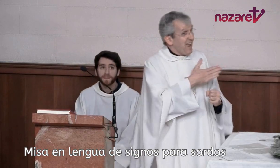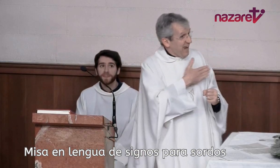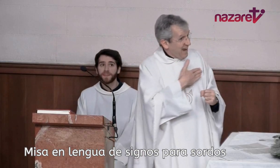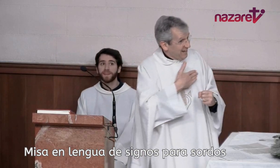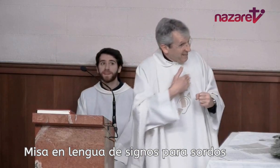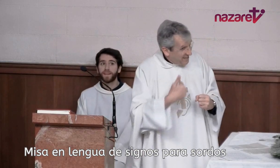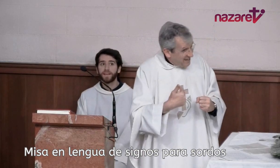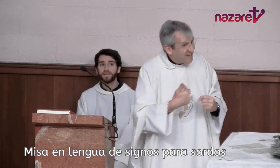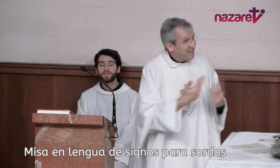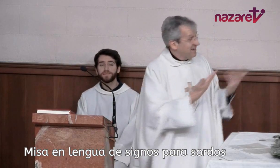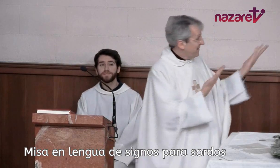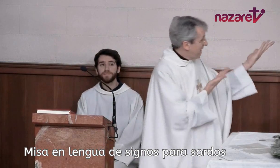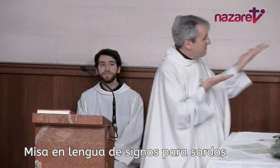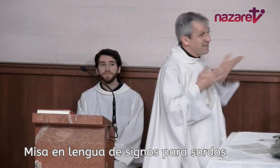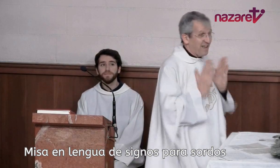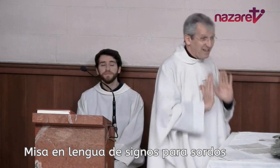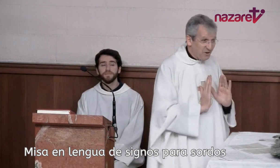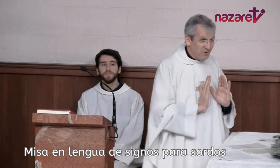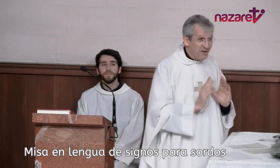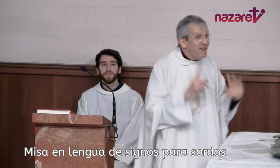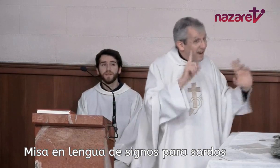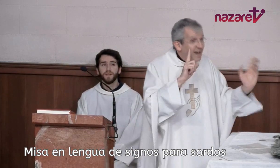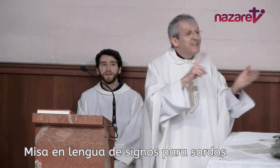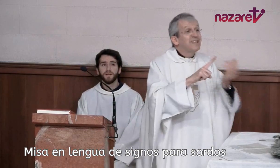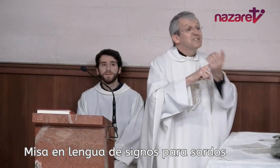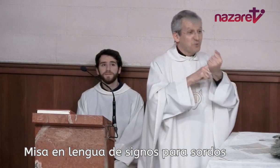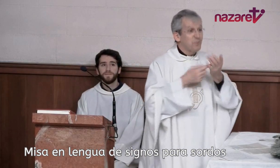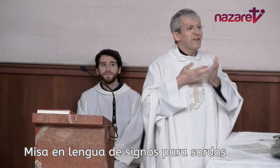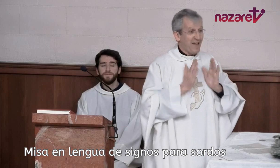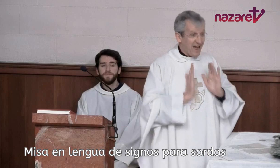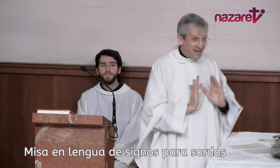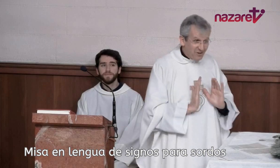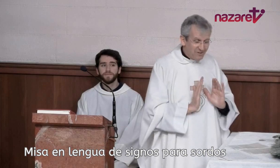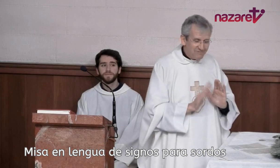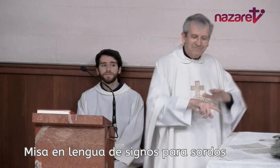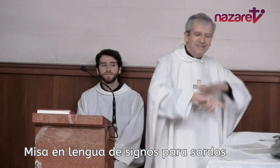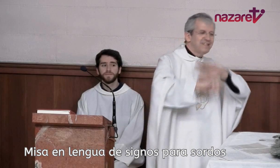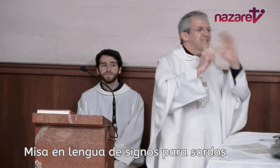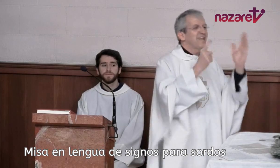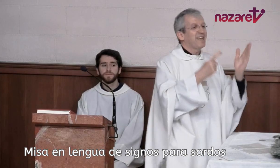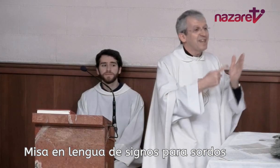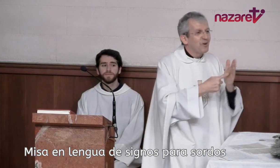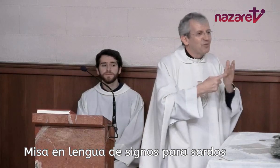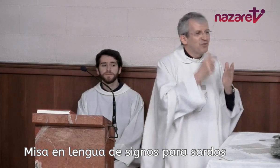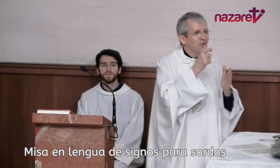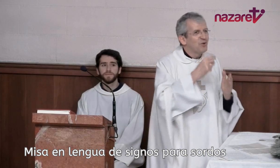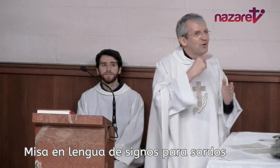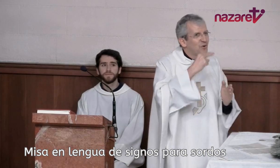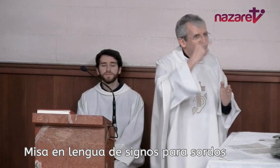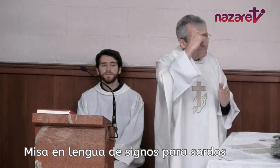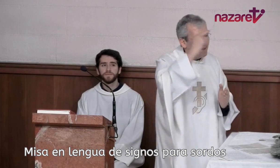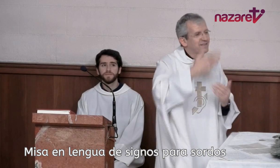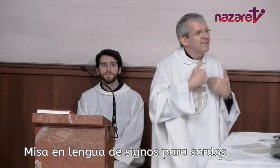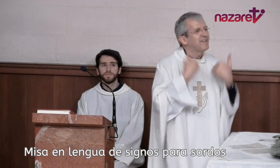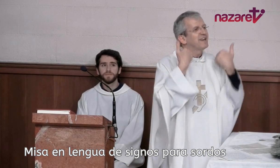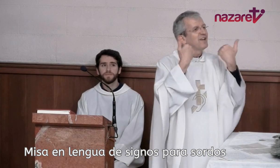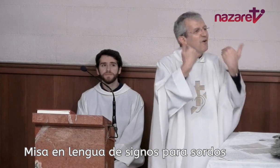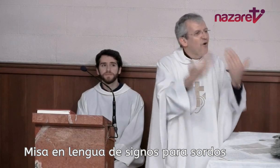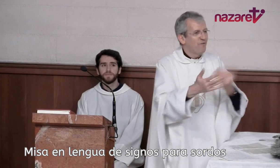El que quiere realmente al hijo, el que descubre al hijo, se queda con todo lo que el padre quiere ofrecernos.